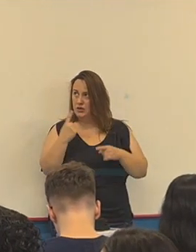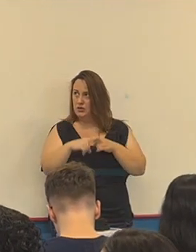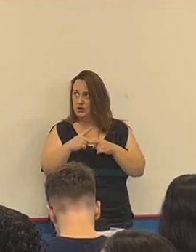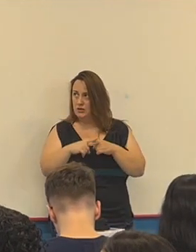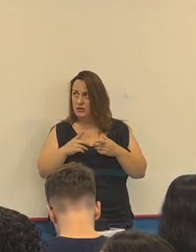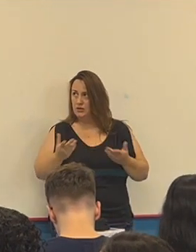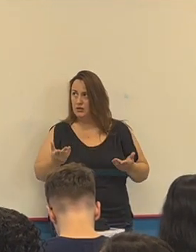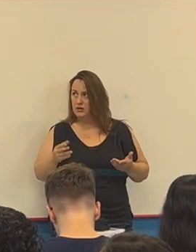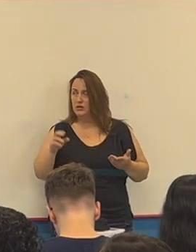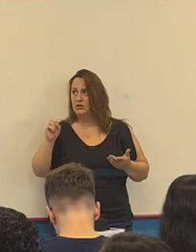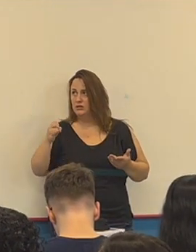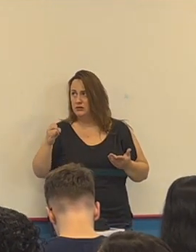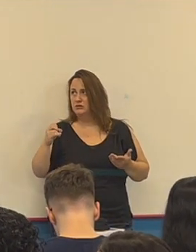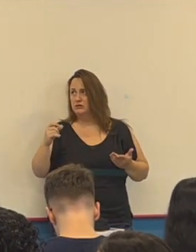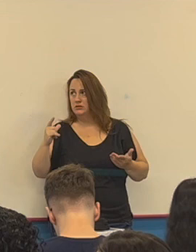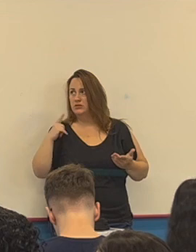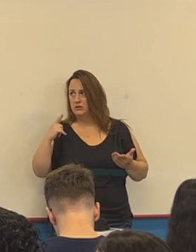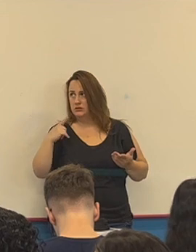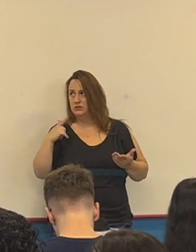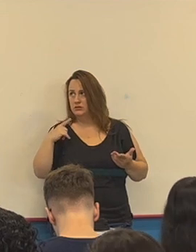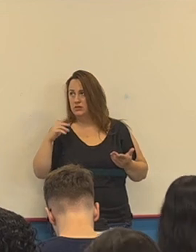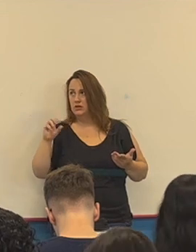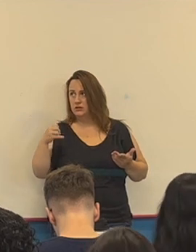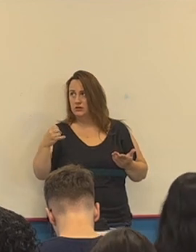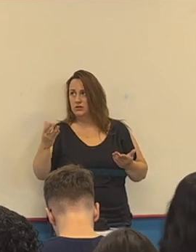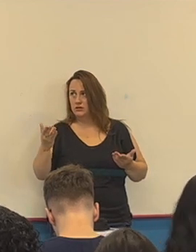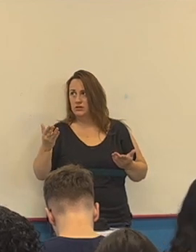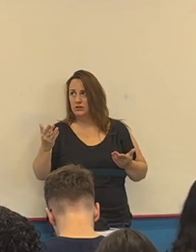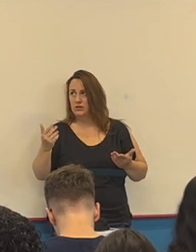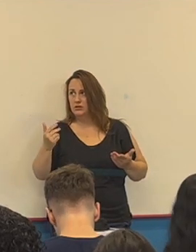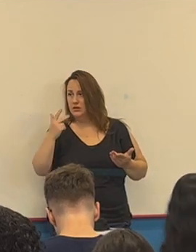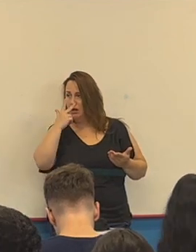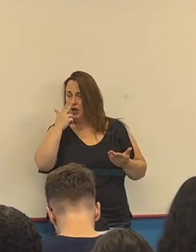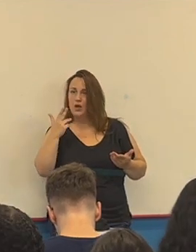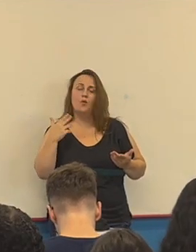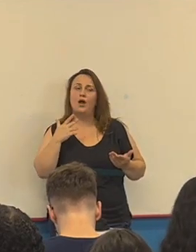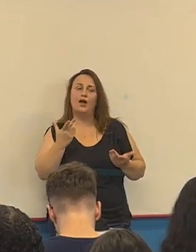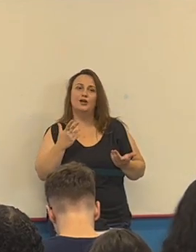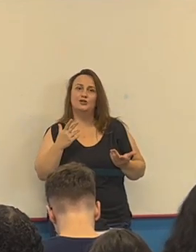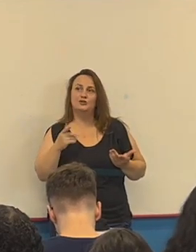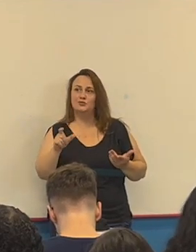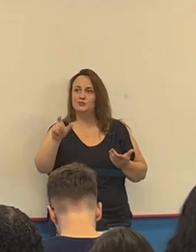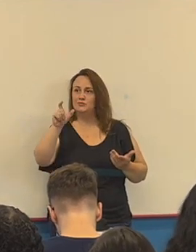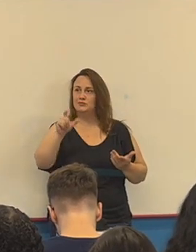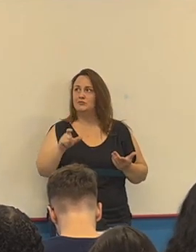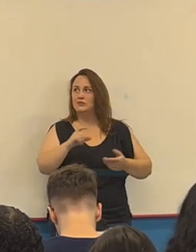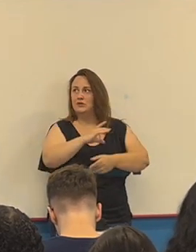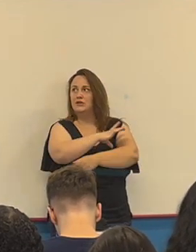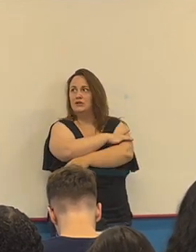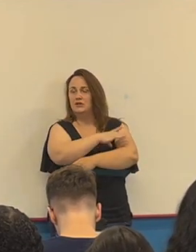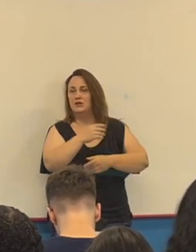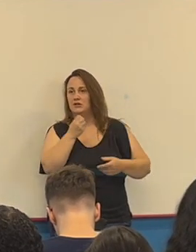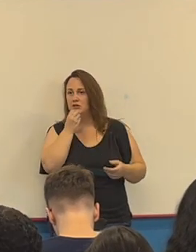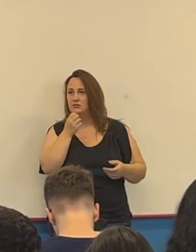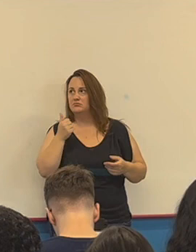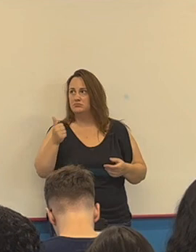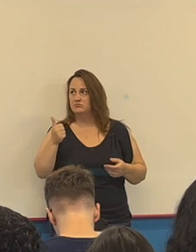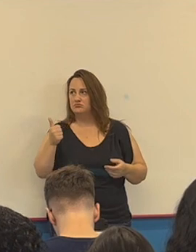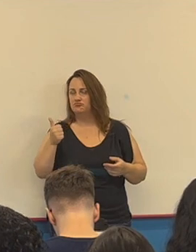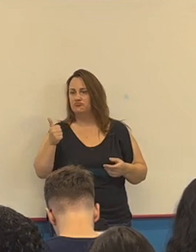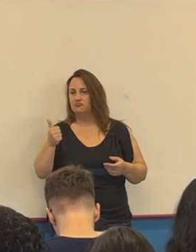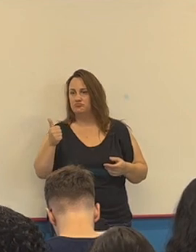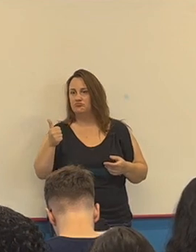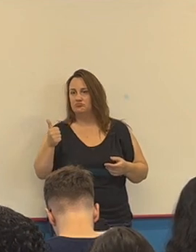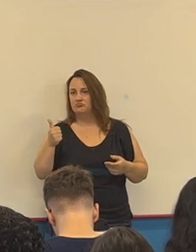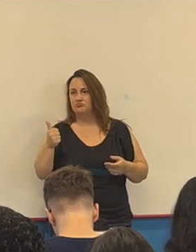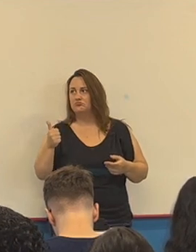escolhido isso? Tem uma questão... eu acho ele um orixá muito... Pelo que eu já li dele, então... Eu